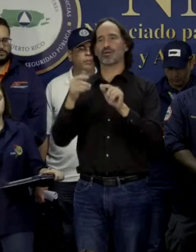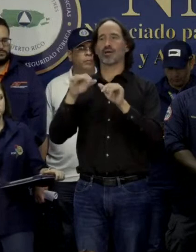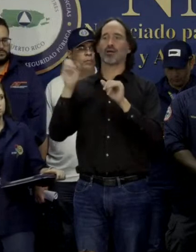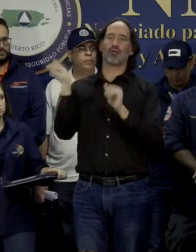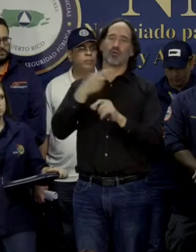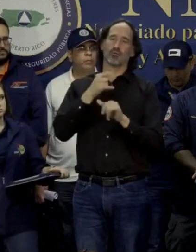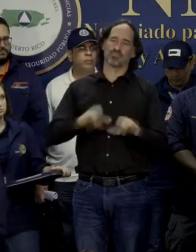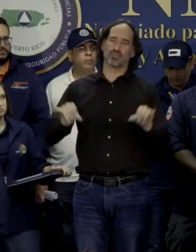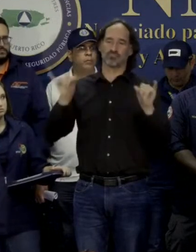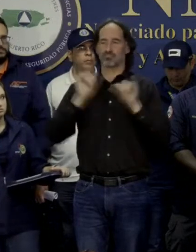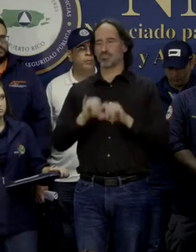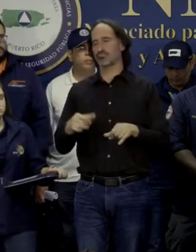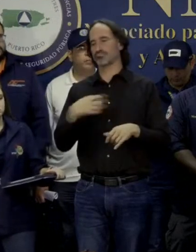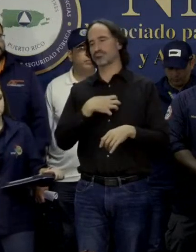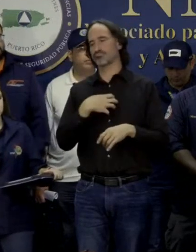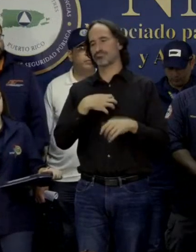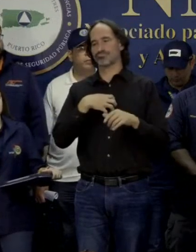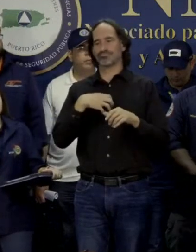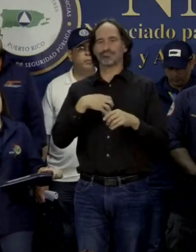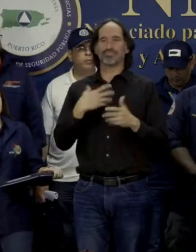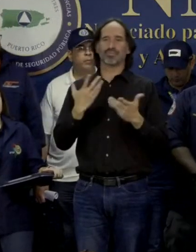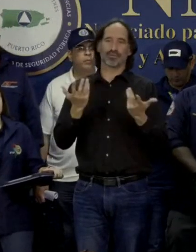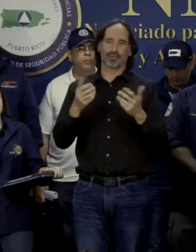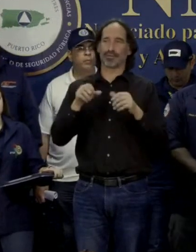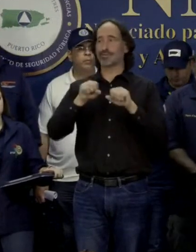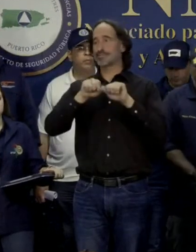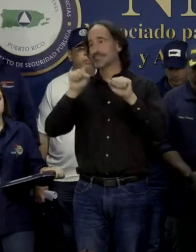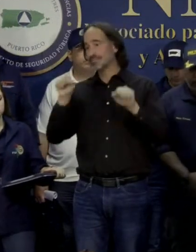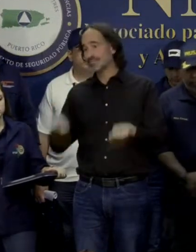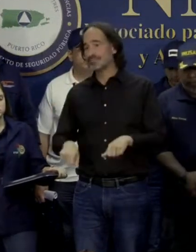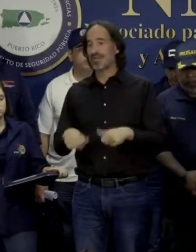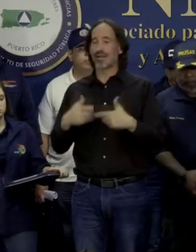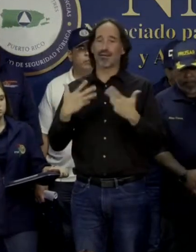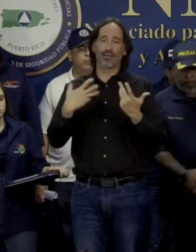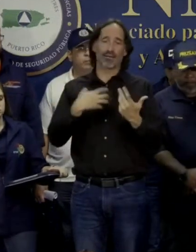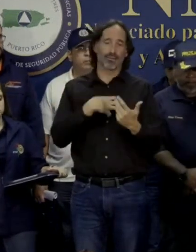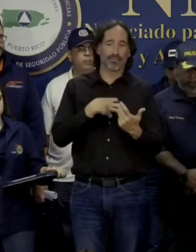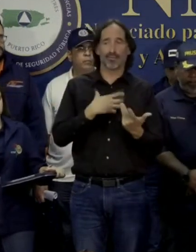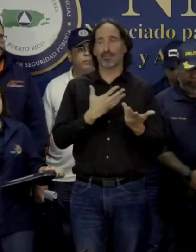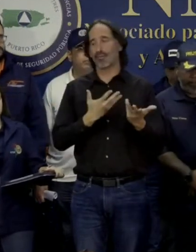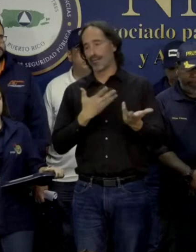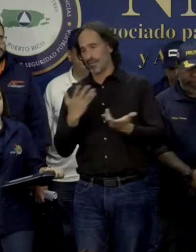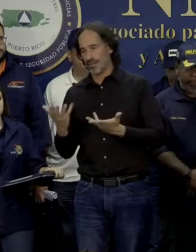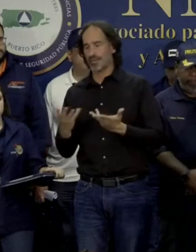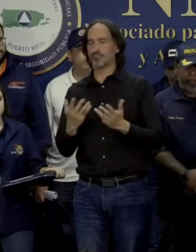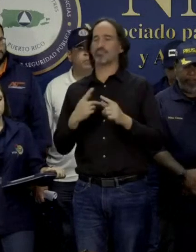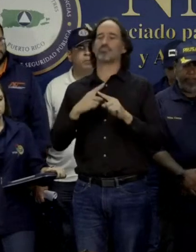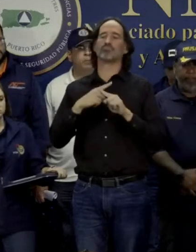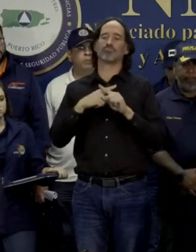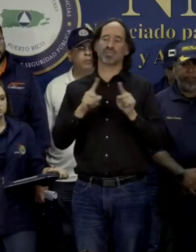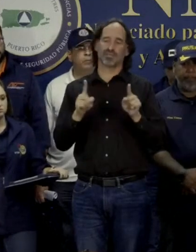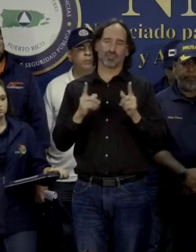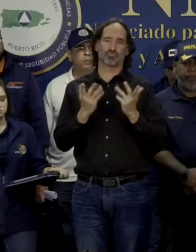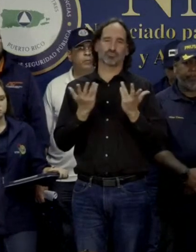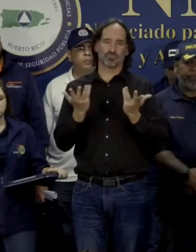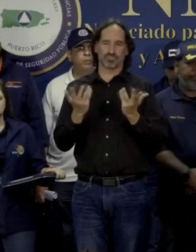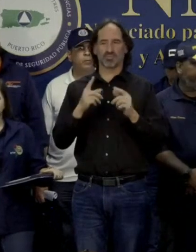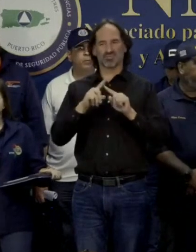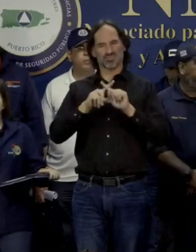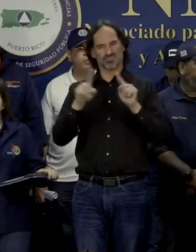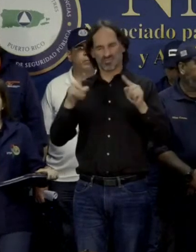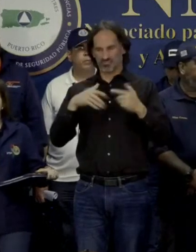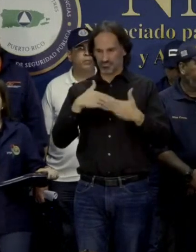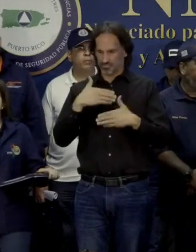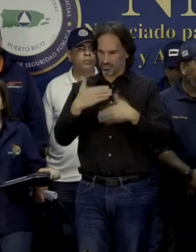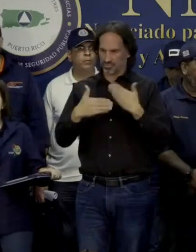es quejarse y reclamar un mejor sistema, otra es lo que se está haciendo. Aquí lo que